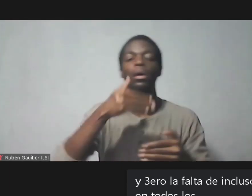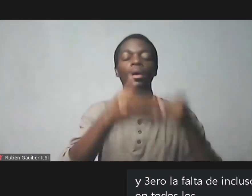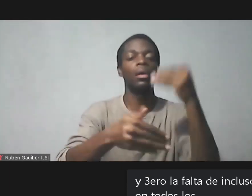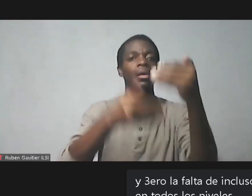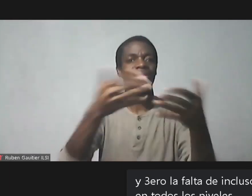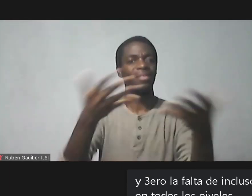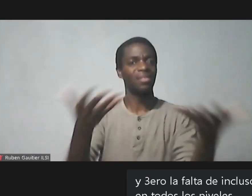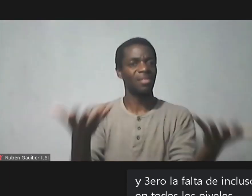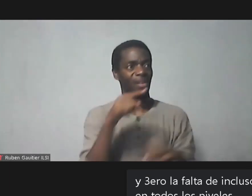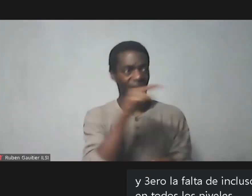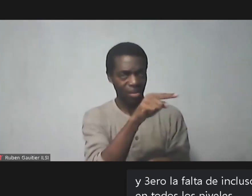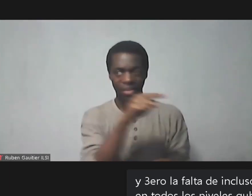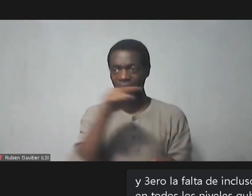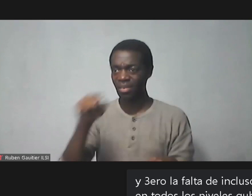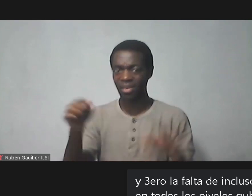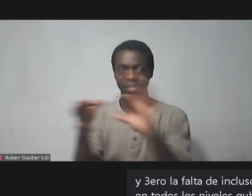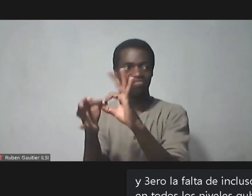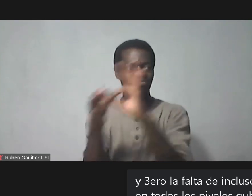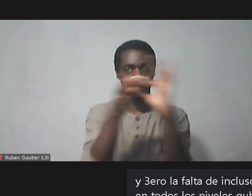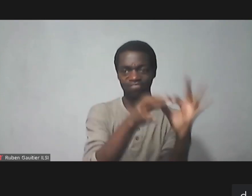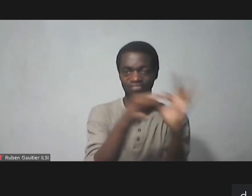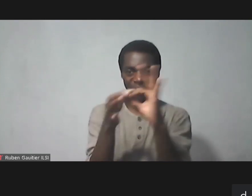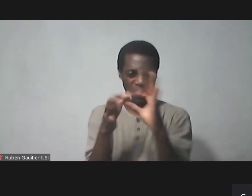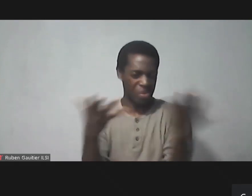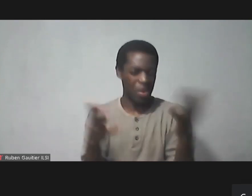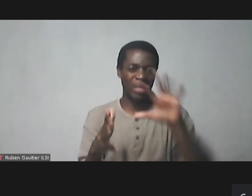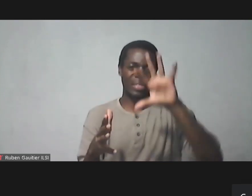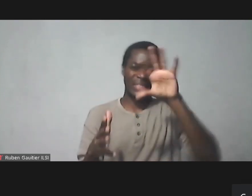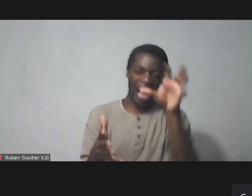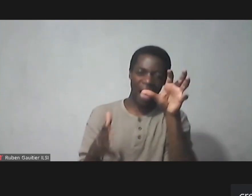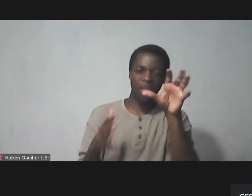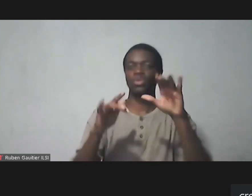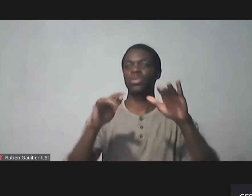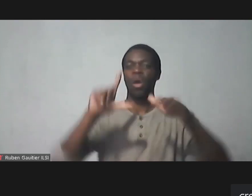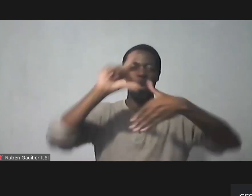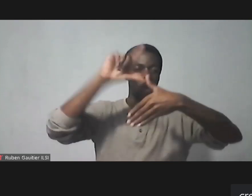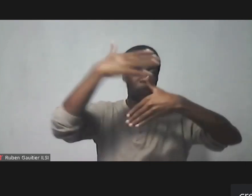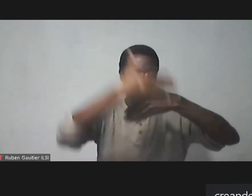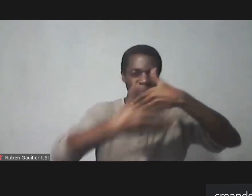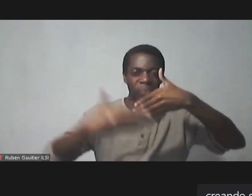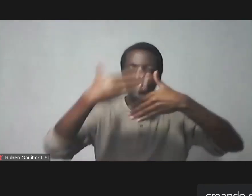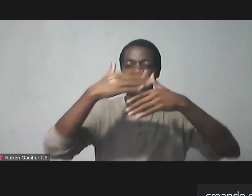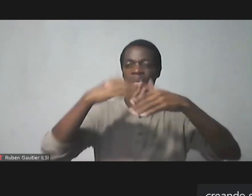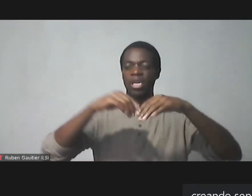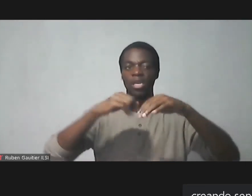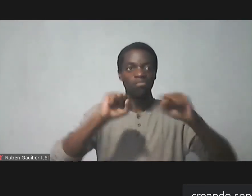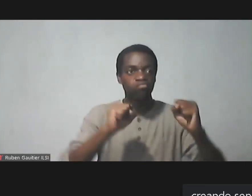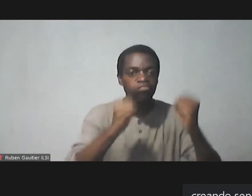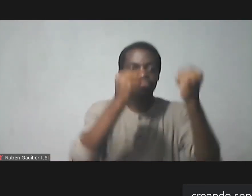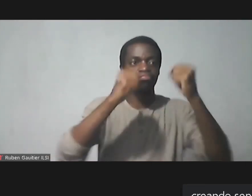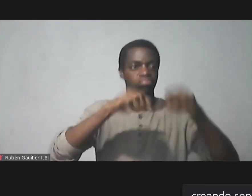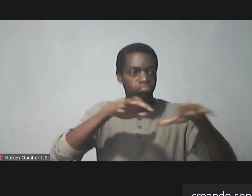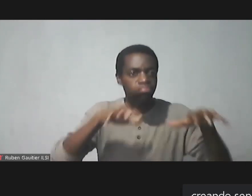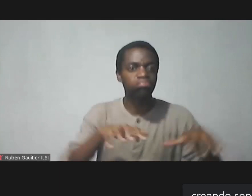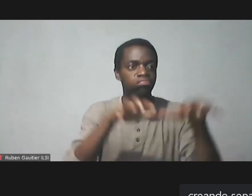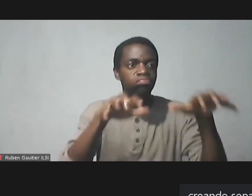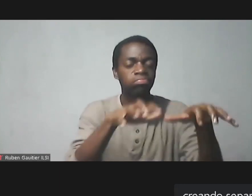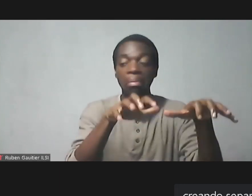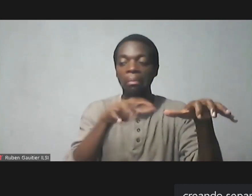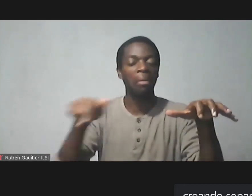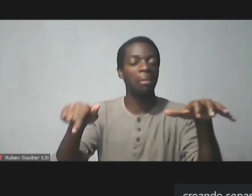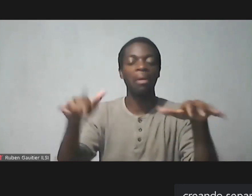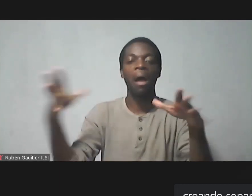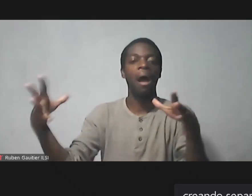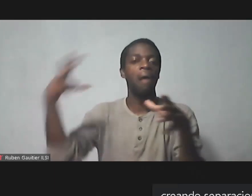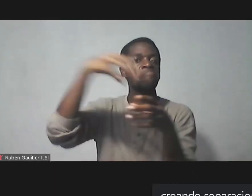significadas entre las acciones nacionales y locales. Con respecto a los datos,